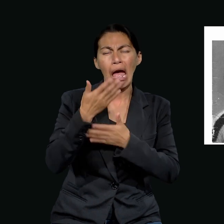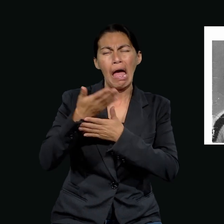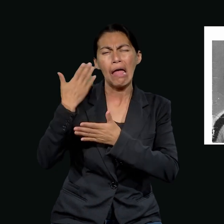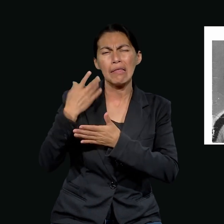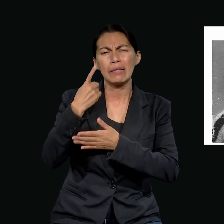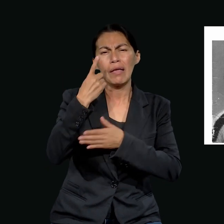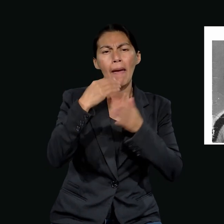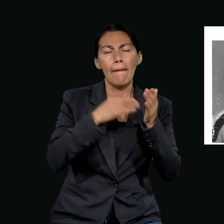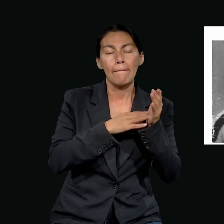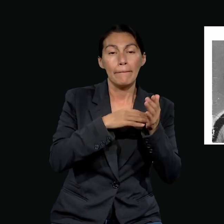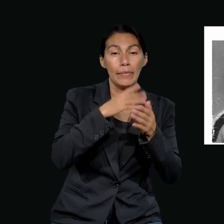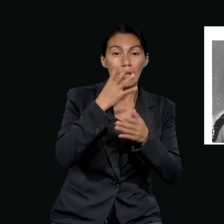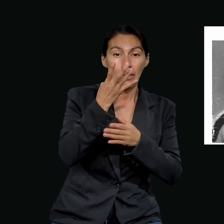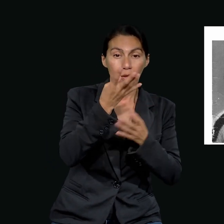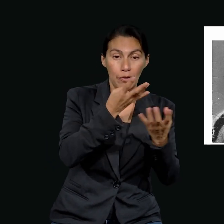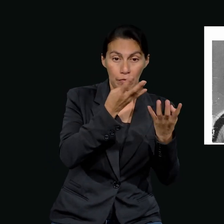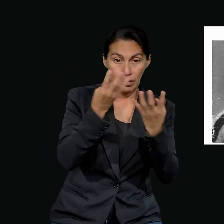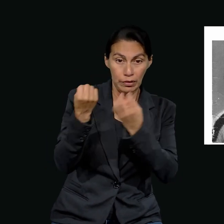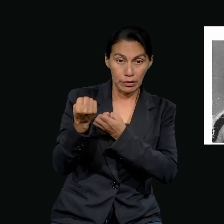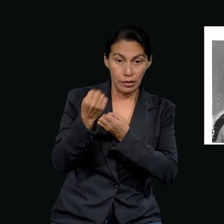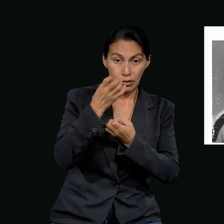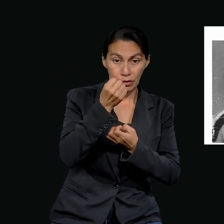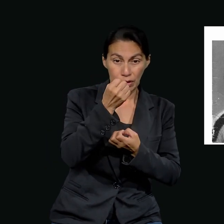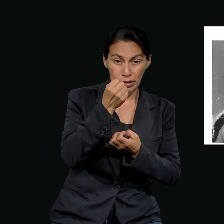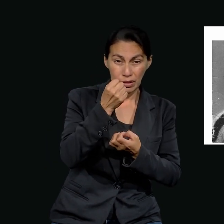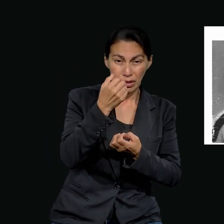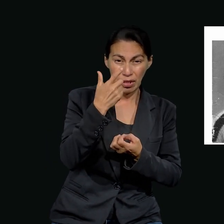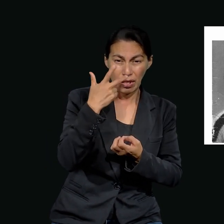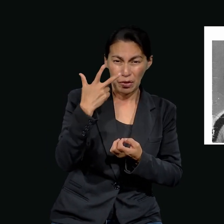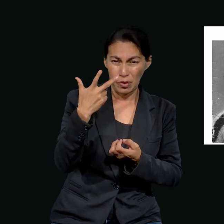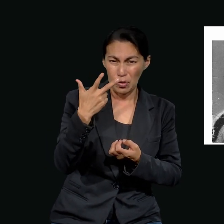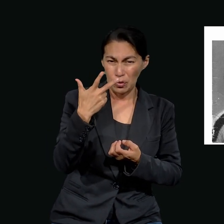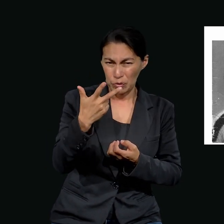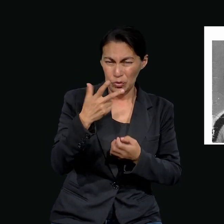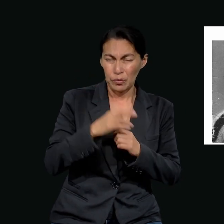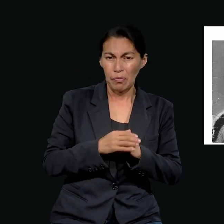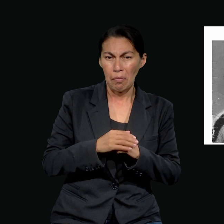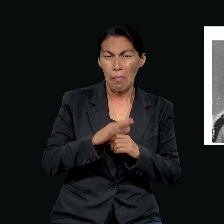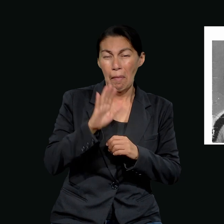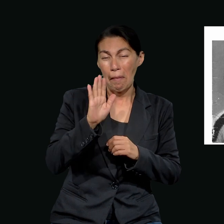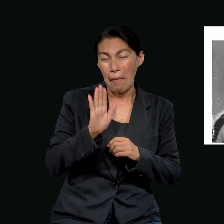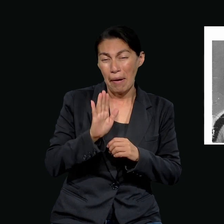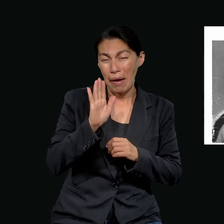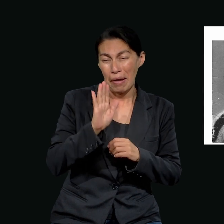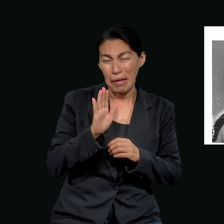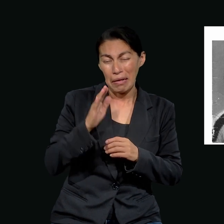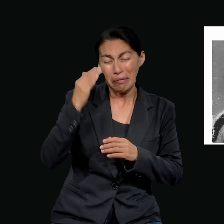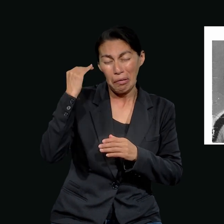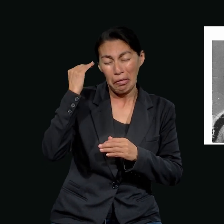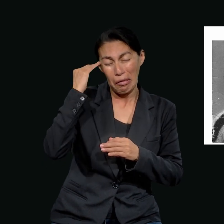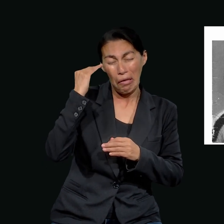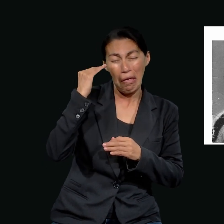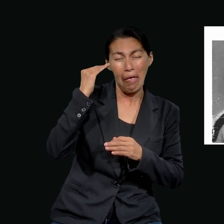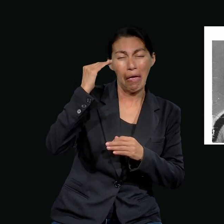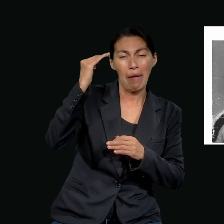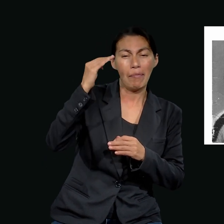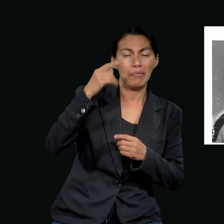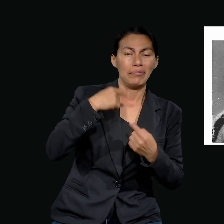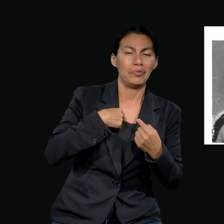1968. Para muchos parece muy lejano, para mí me parece que fue ayer. Y entonces,